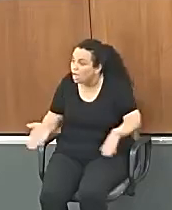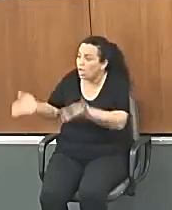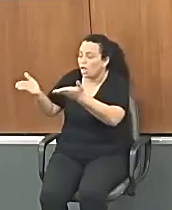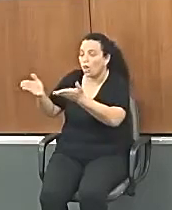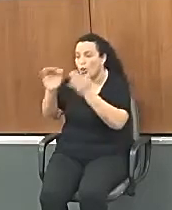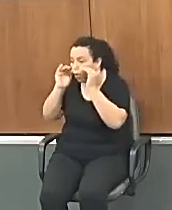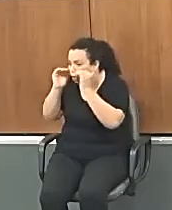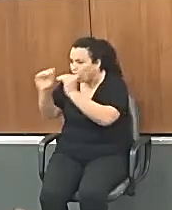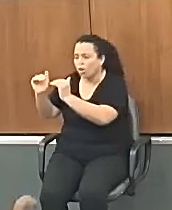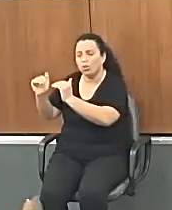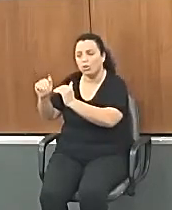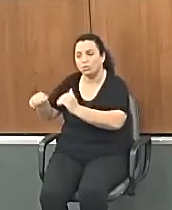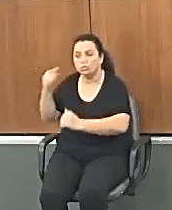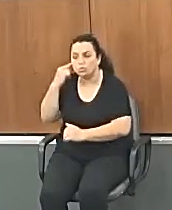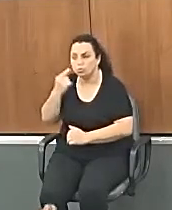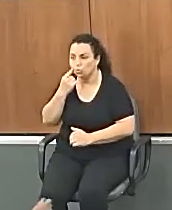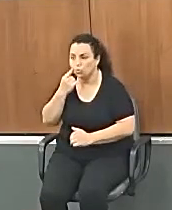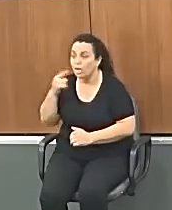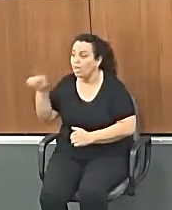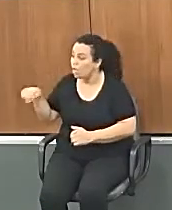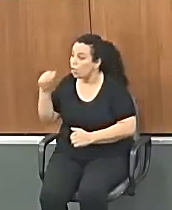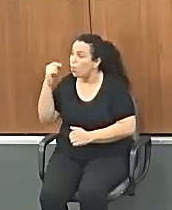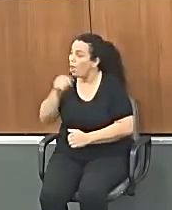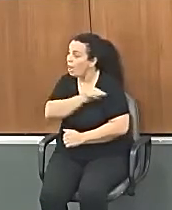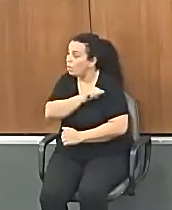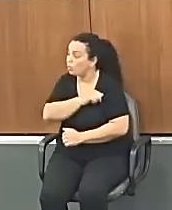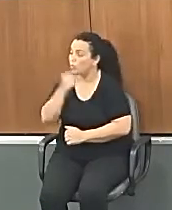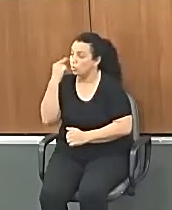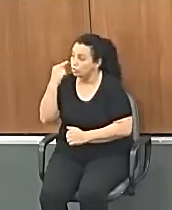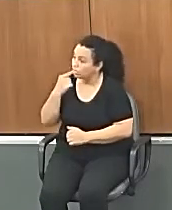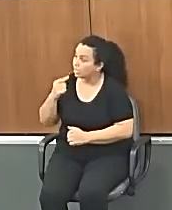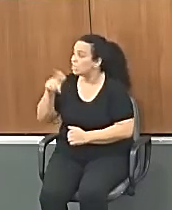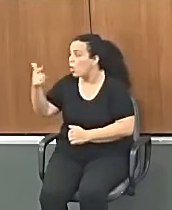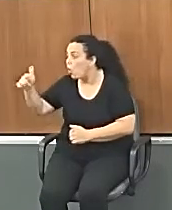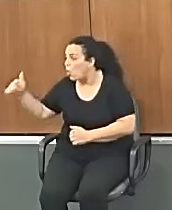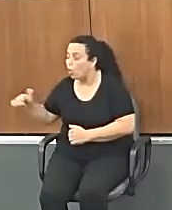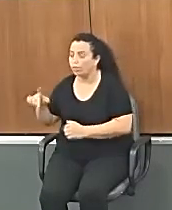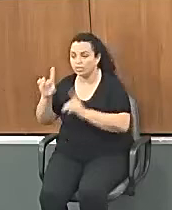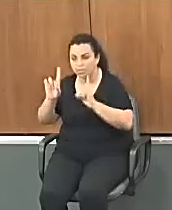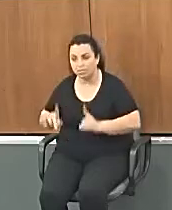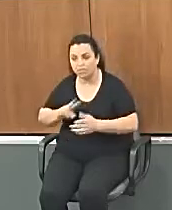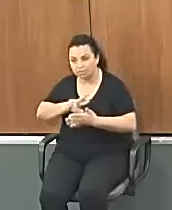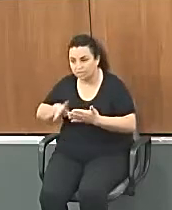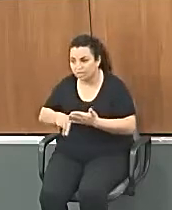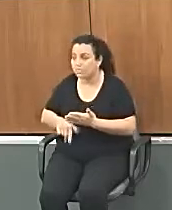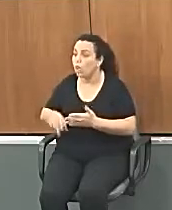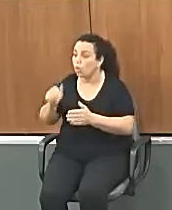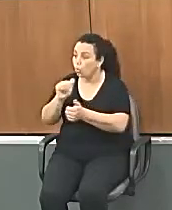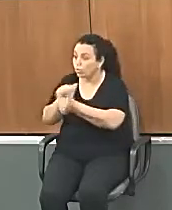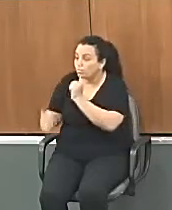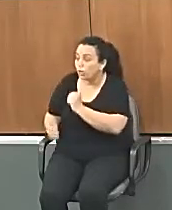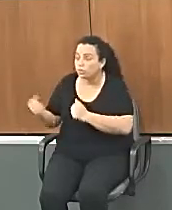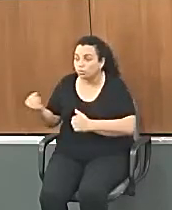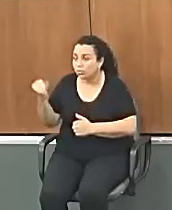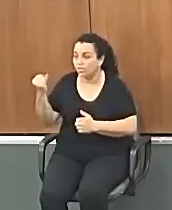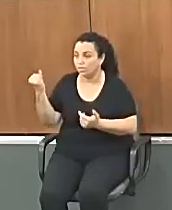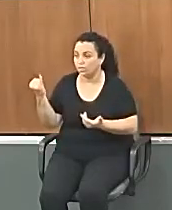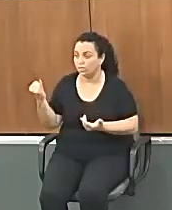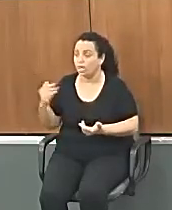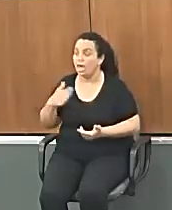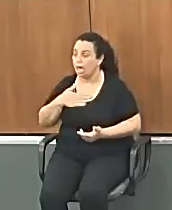deficiências o esporte pra ele é muito importante eu tô aqui com uma psicóloga que a minha escola escola